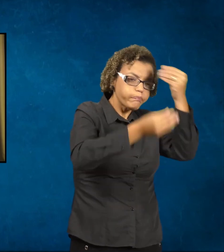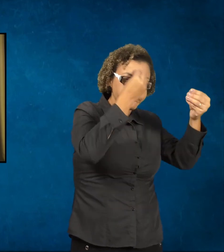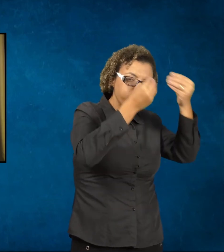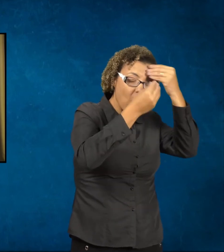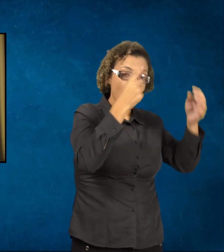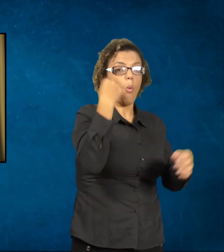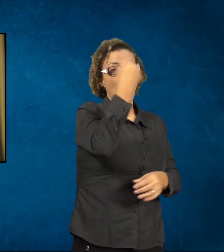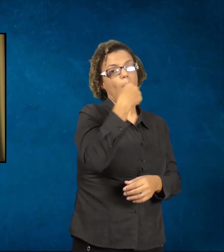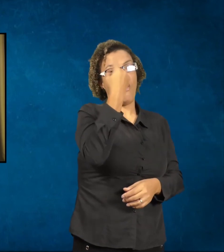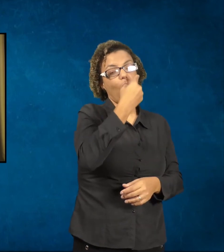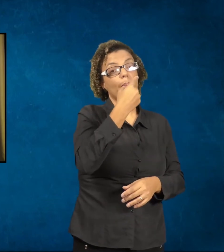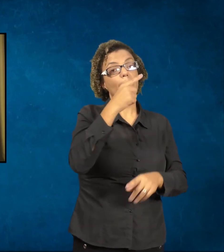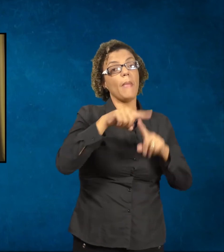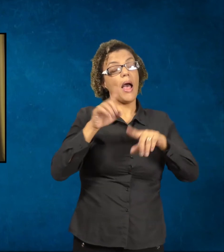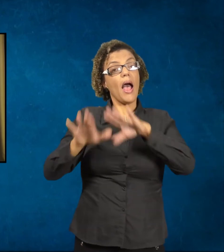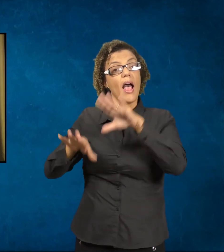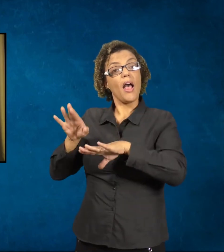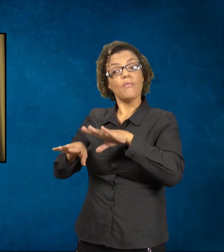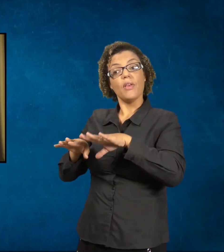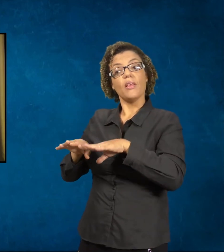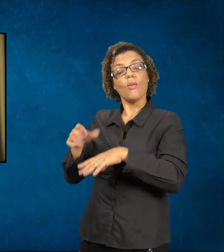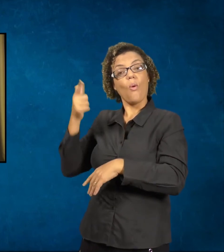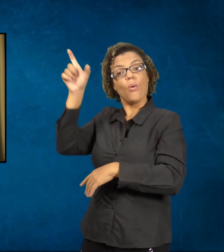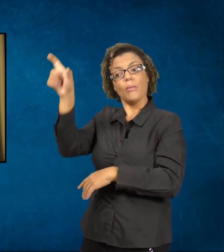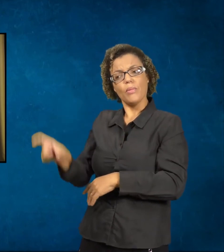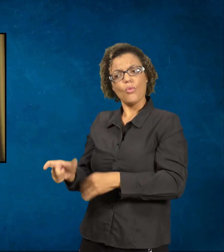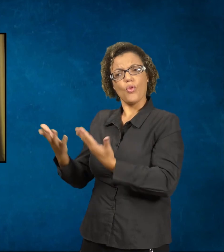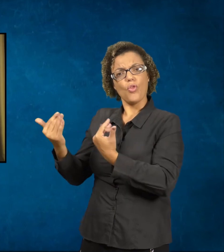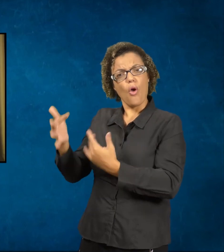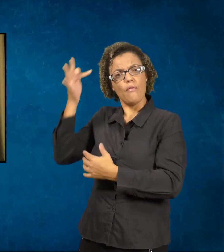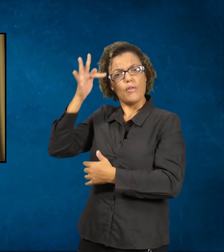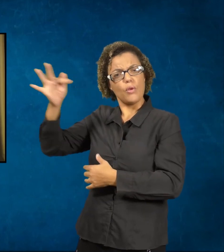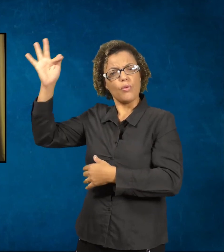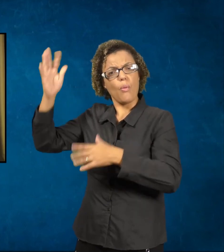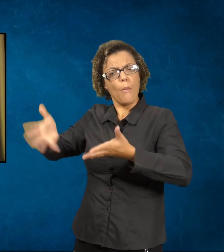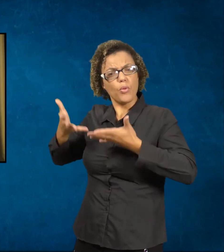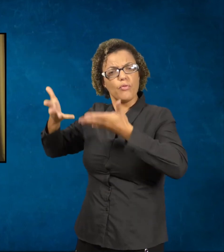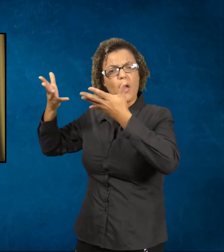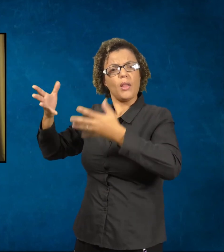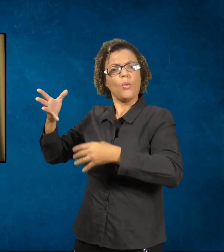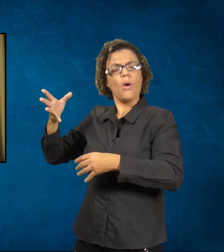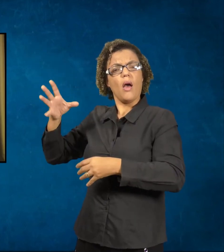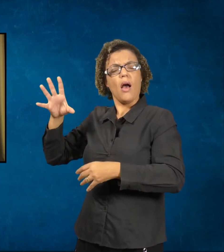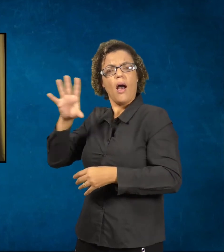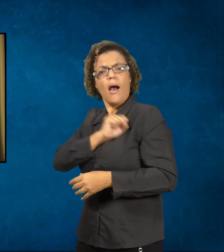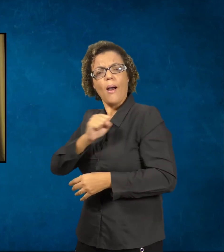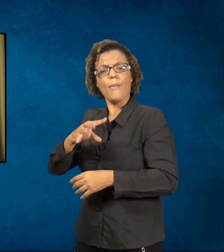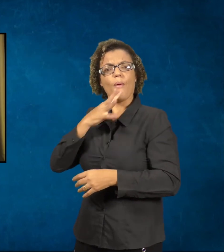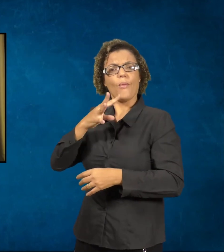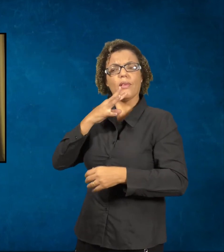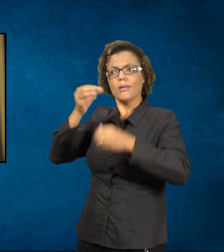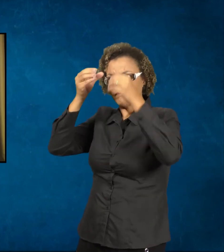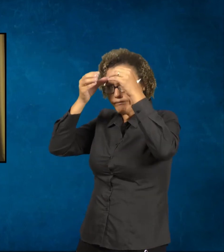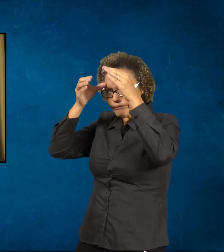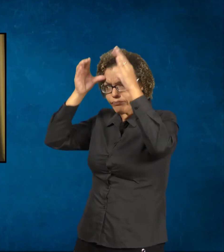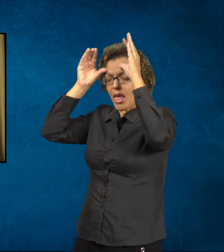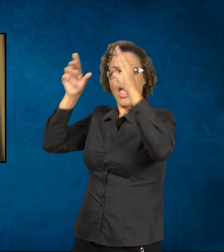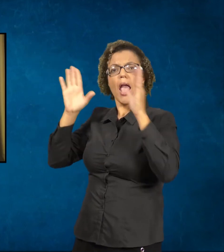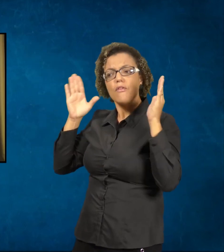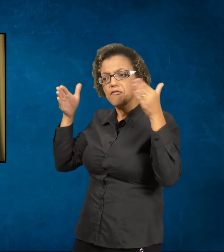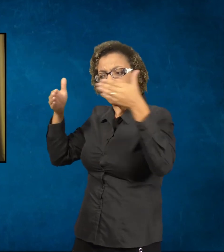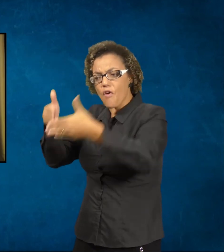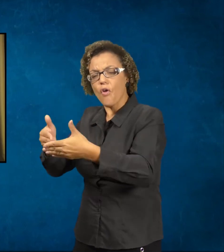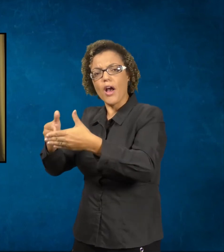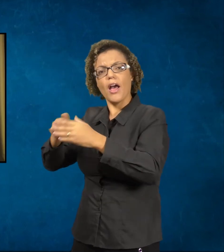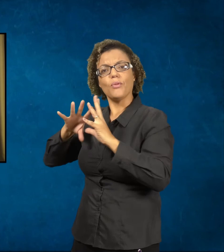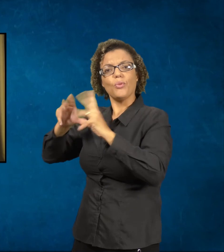motivado, amante do conhecimento, concentrado em todas as oportunidades que a vida dá a ele de aprender, e esse jovem,